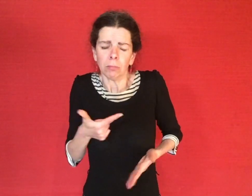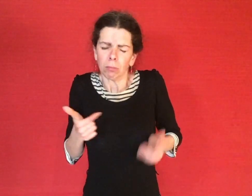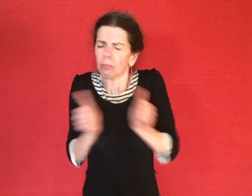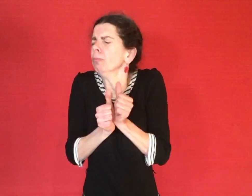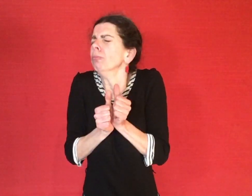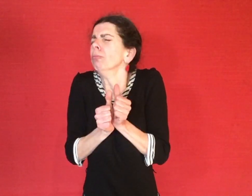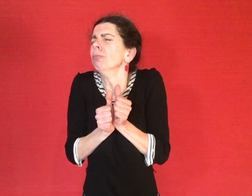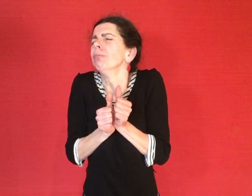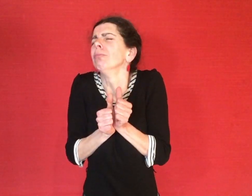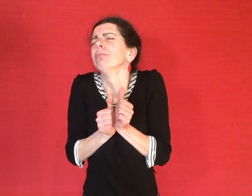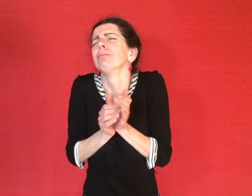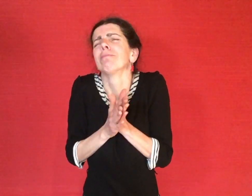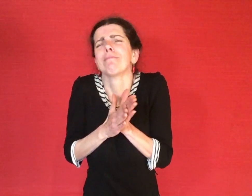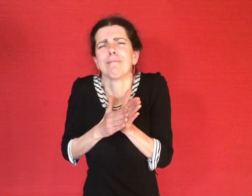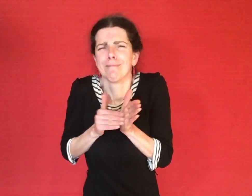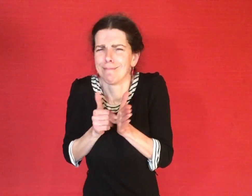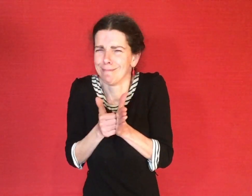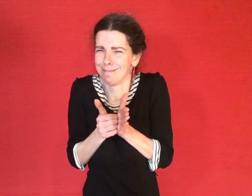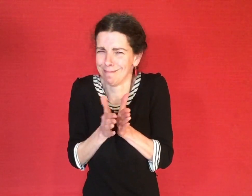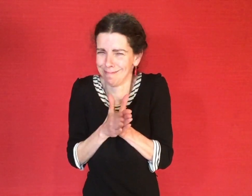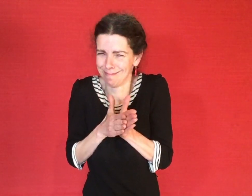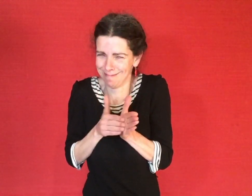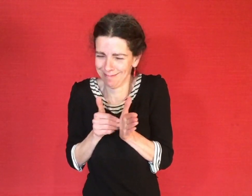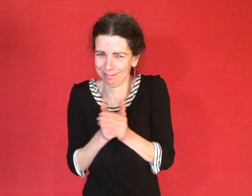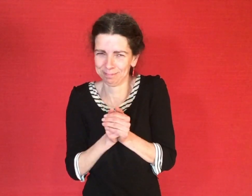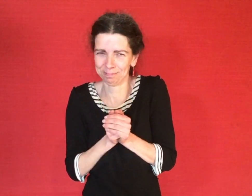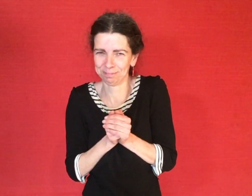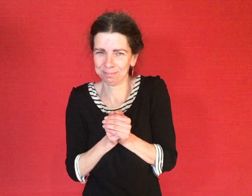Depuis, ils ne se quittent pas d'une plume.